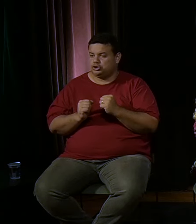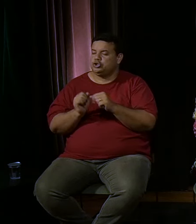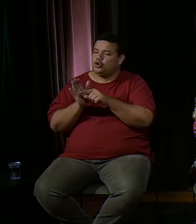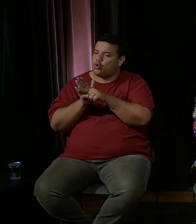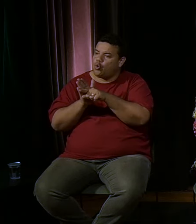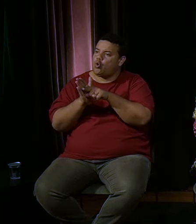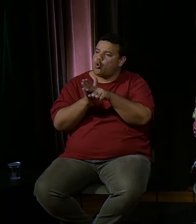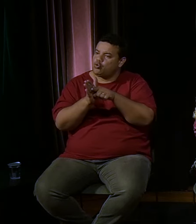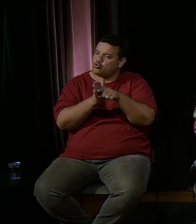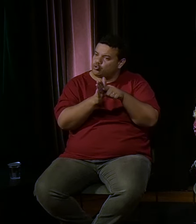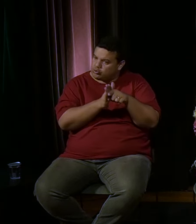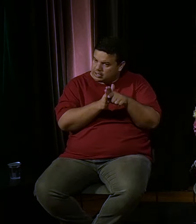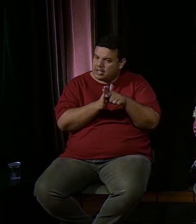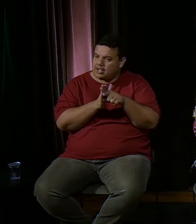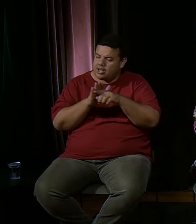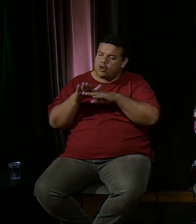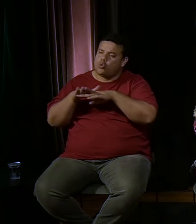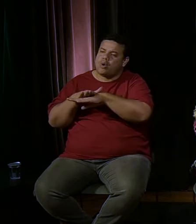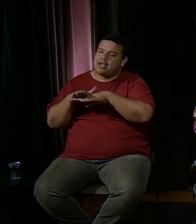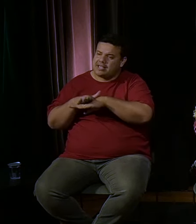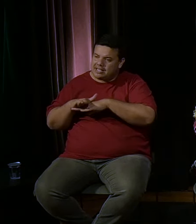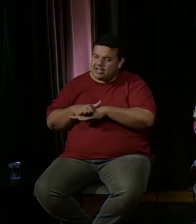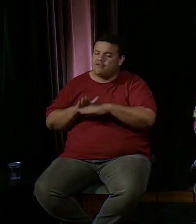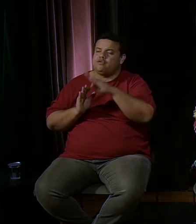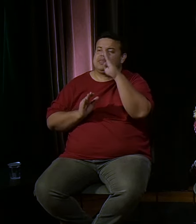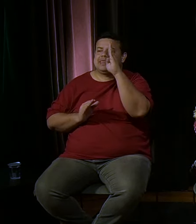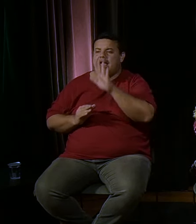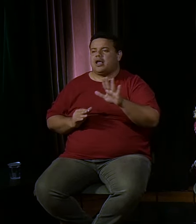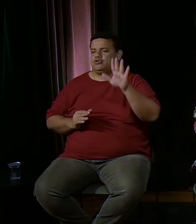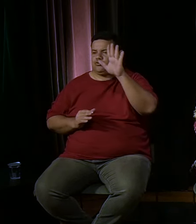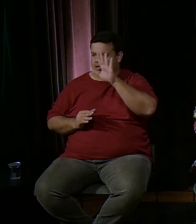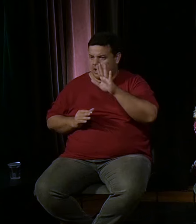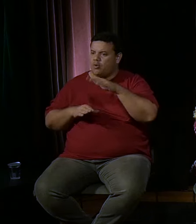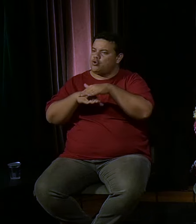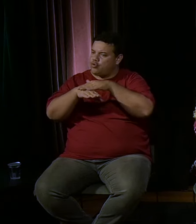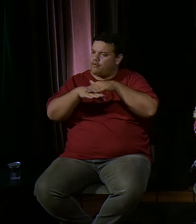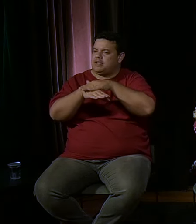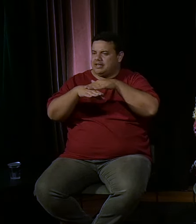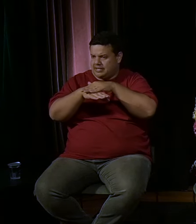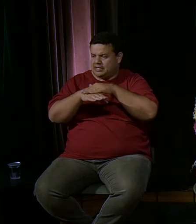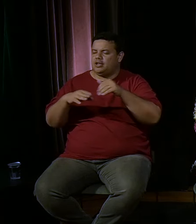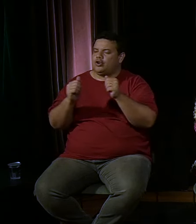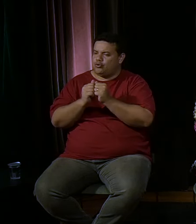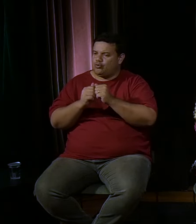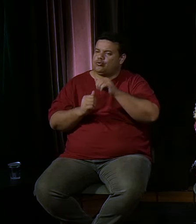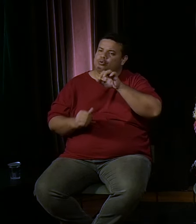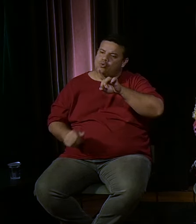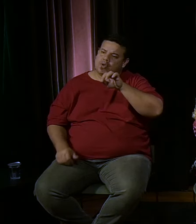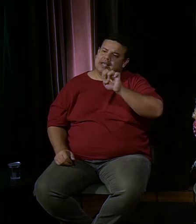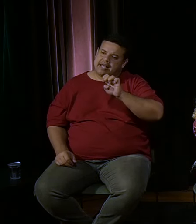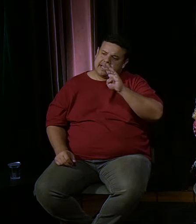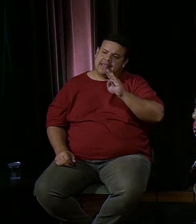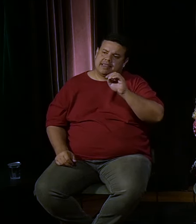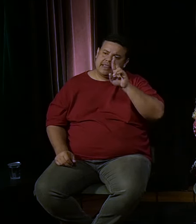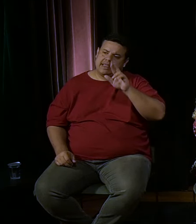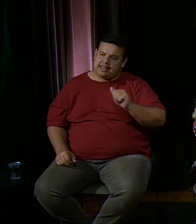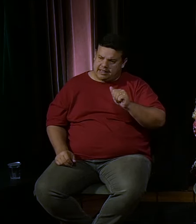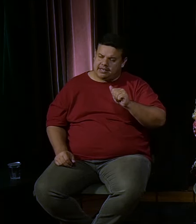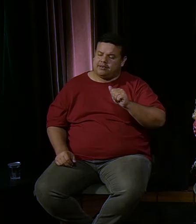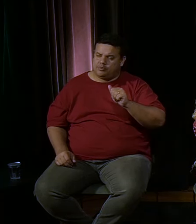consultar no Arquivo Nacional, né? Inclusive, a gente conversou sobre isso com a Débora Butrussi, que coordenou o projeto